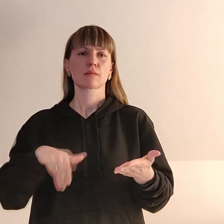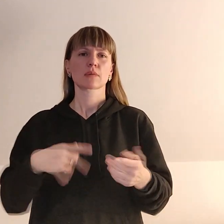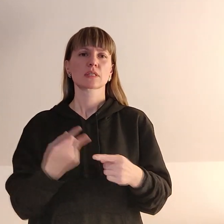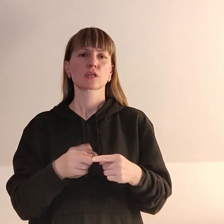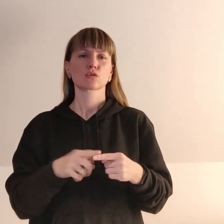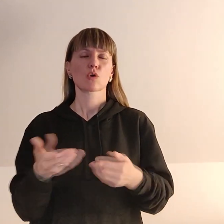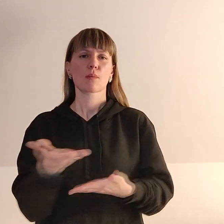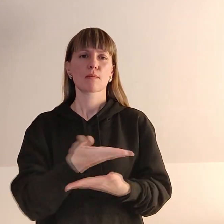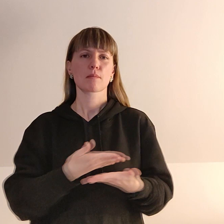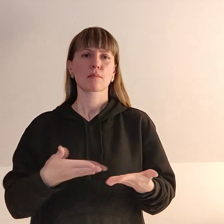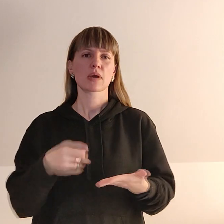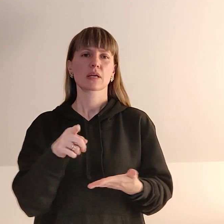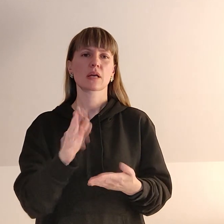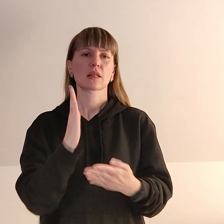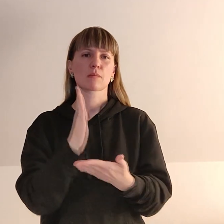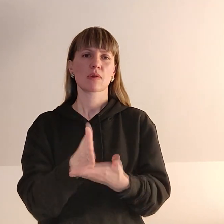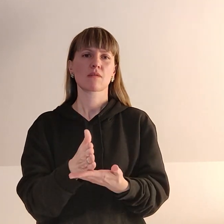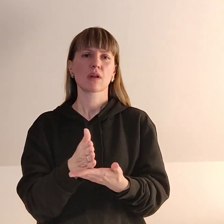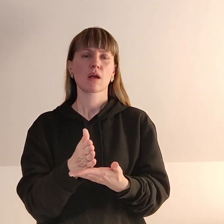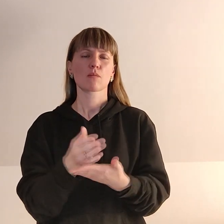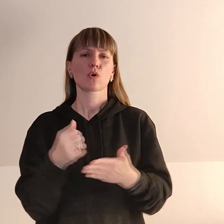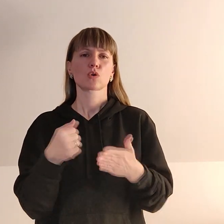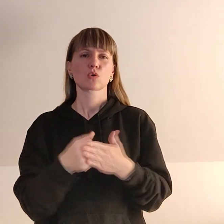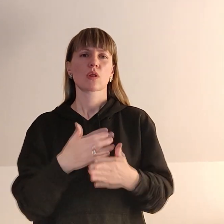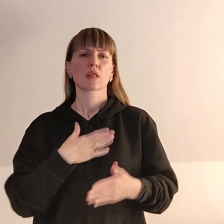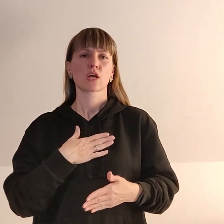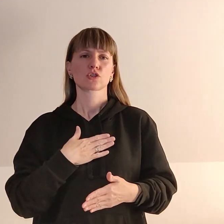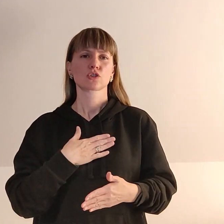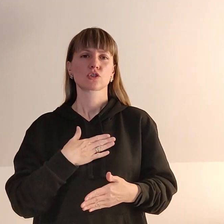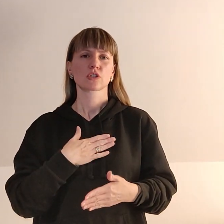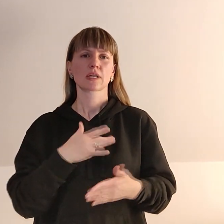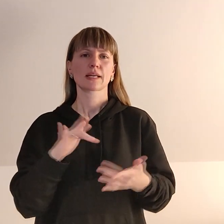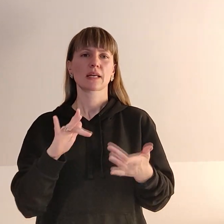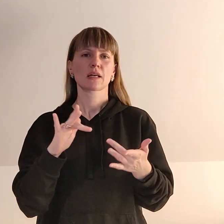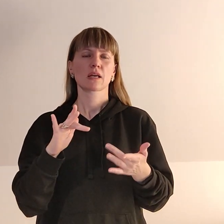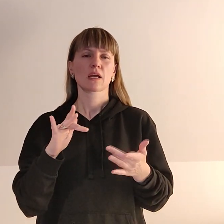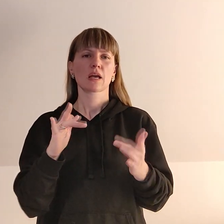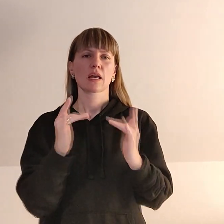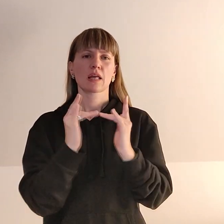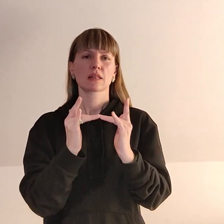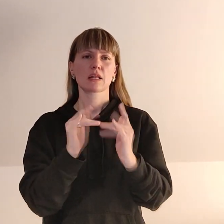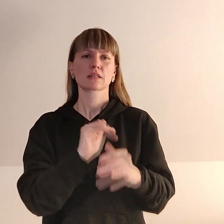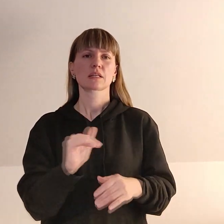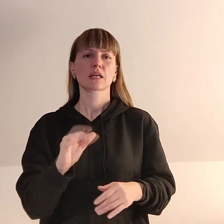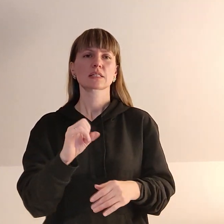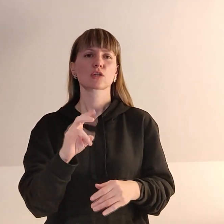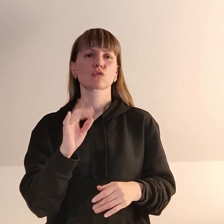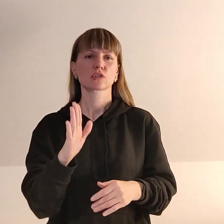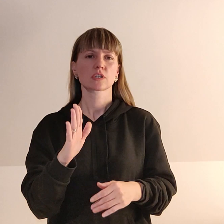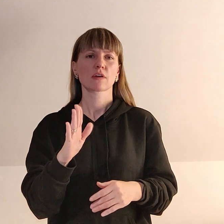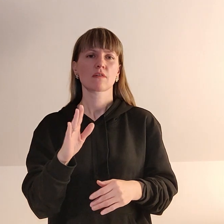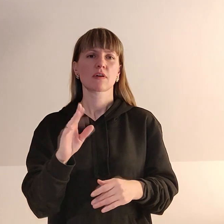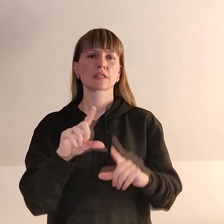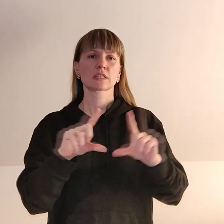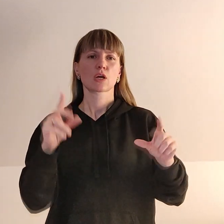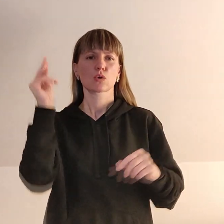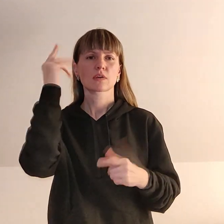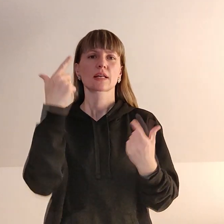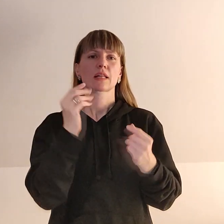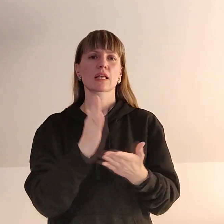ми їх направляємо до наших інтернатів, дитячих садочків заходів освіти, там, де є умови. Від